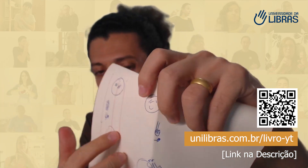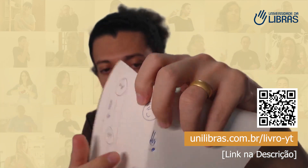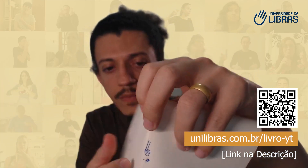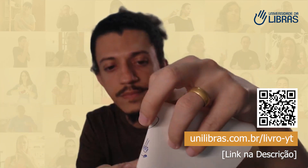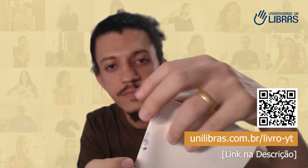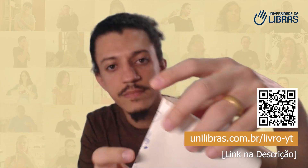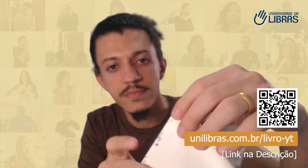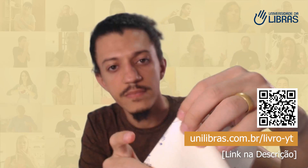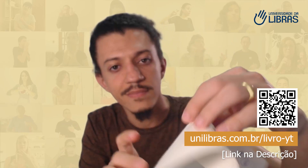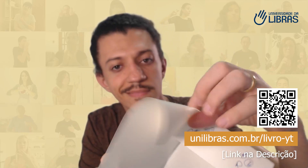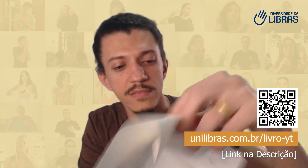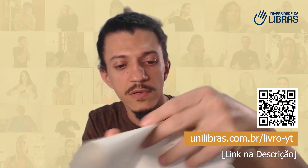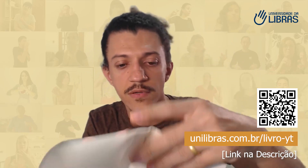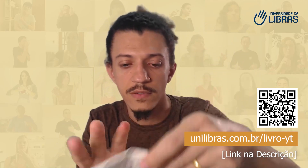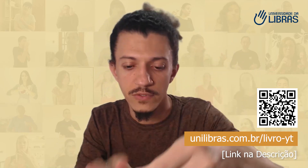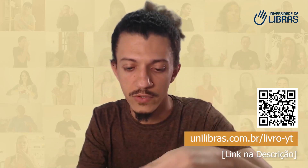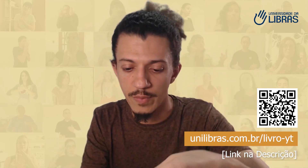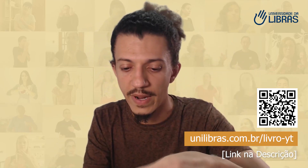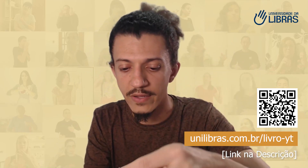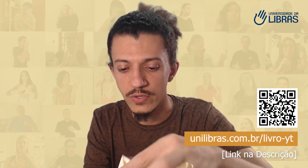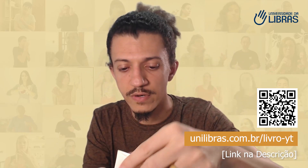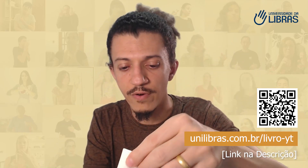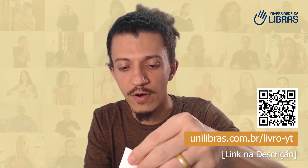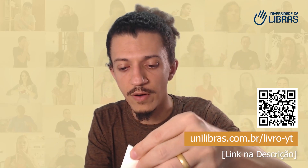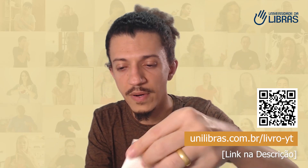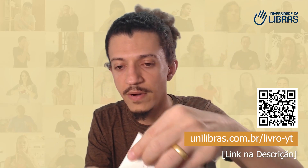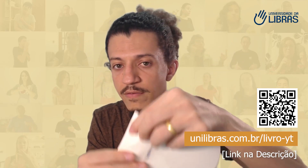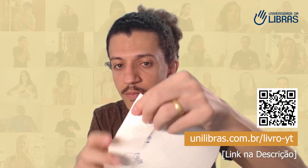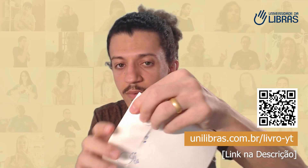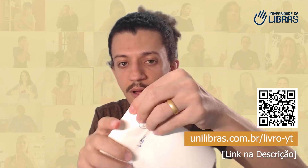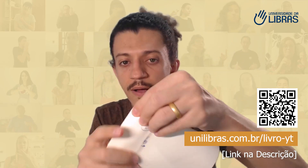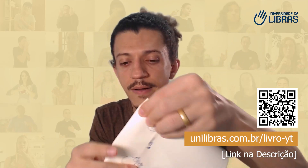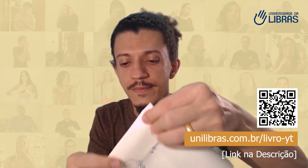ó. Vou botar aqui de outra forma, vamos lá.